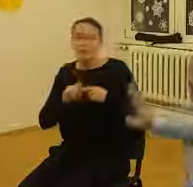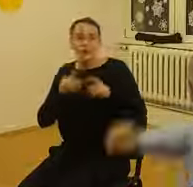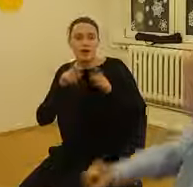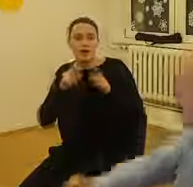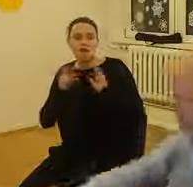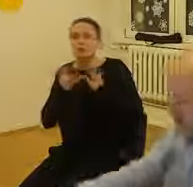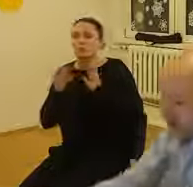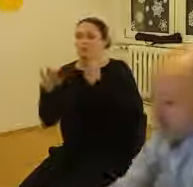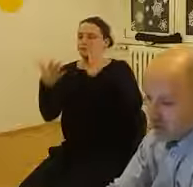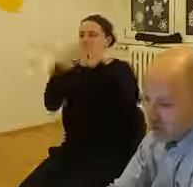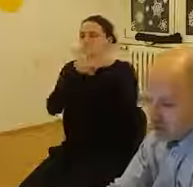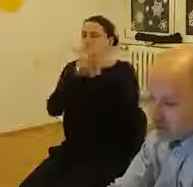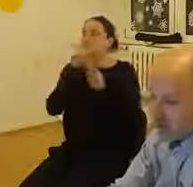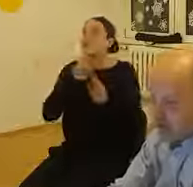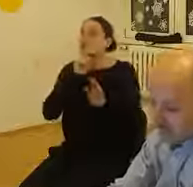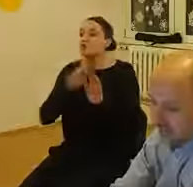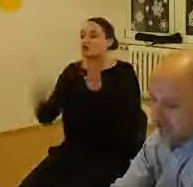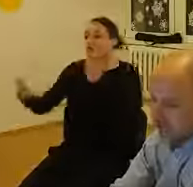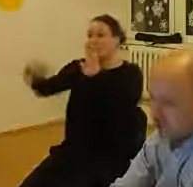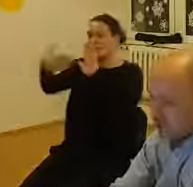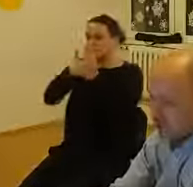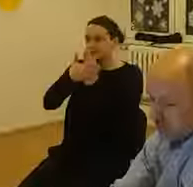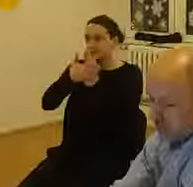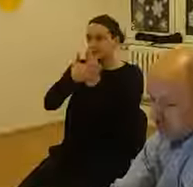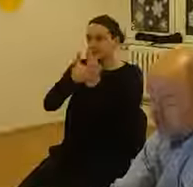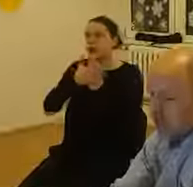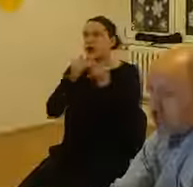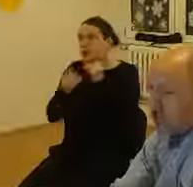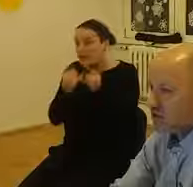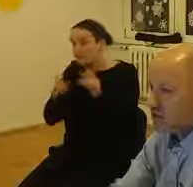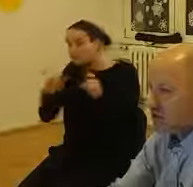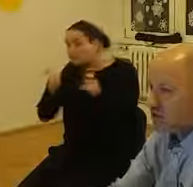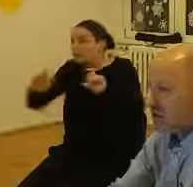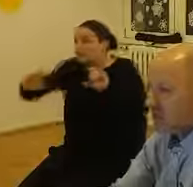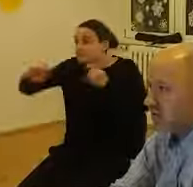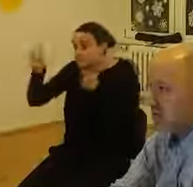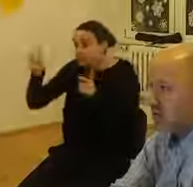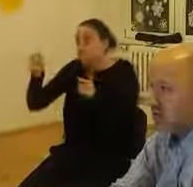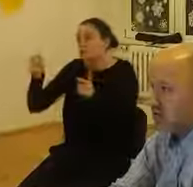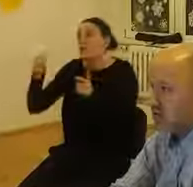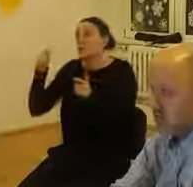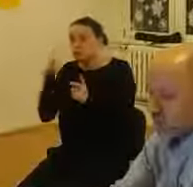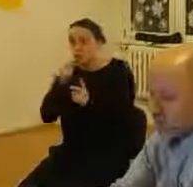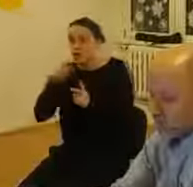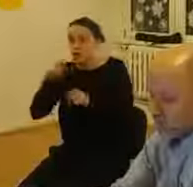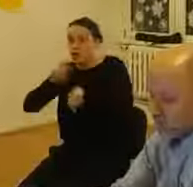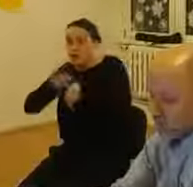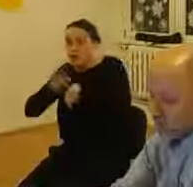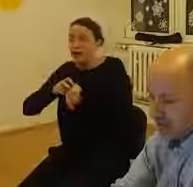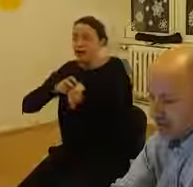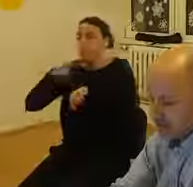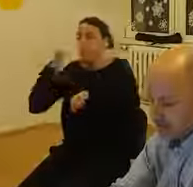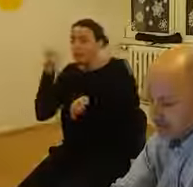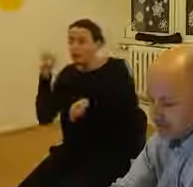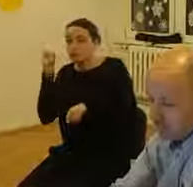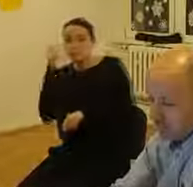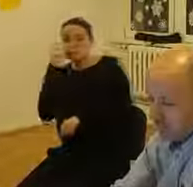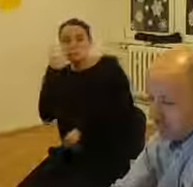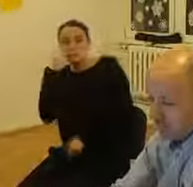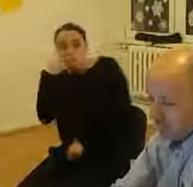jest magnes, który naklejamy na lodówkę. No i gdyby się coś nie daj Boże wydarzyło, to jakby jest dla lekarza, dla pogotowia informacja